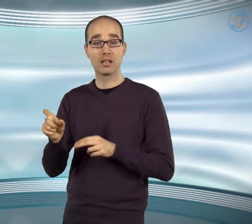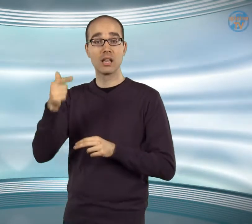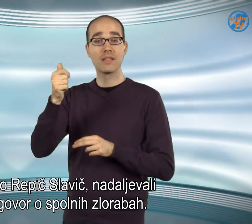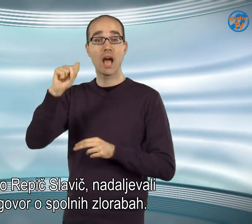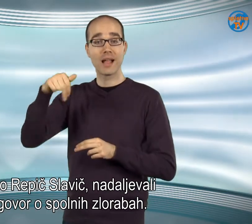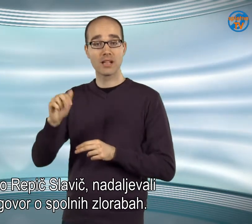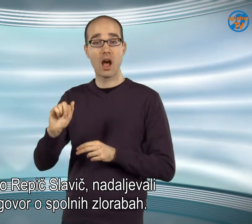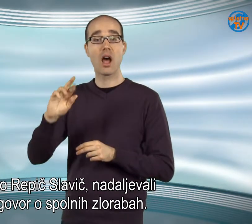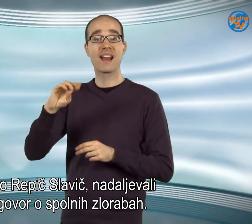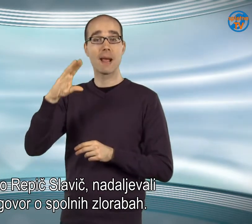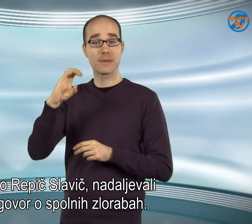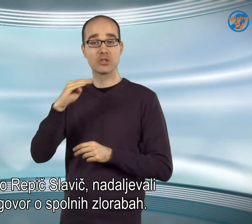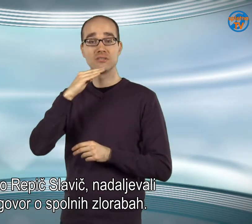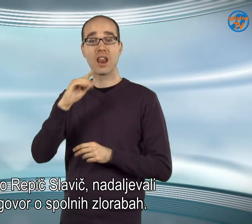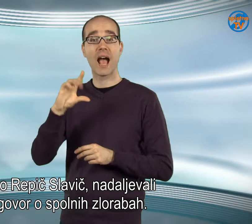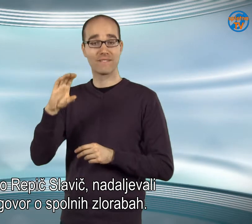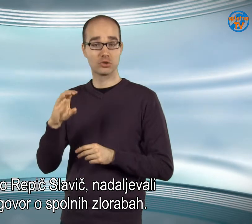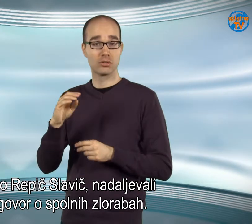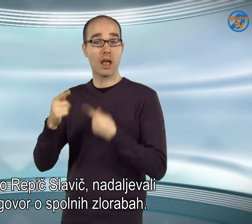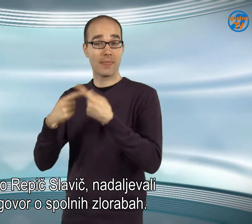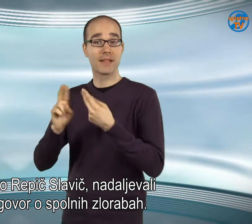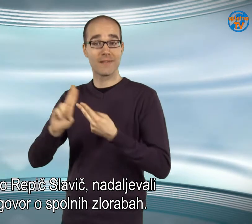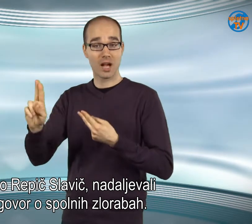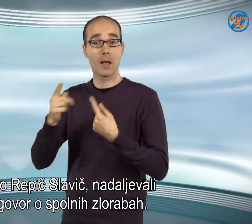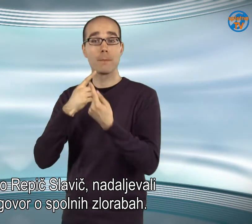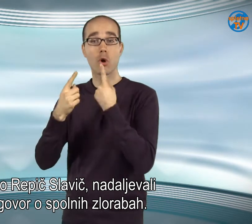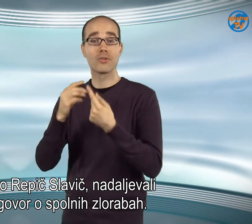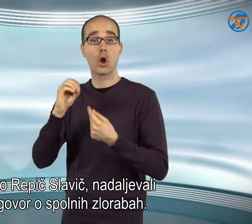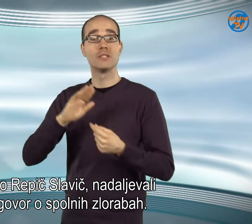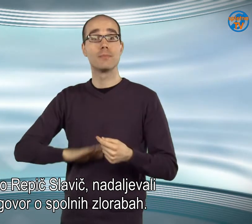Slavič nadaljevali pogovor o spolnih zlorabah.